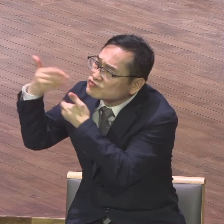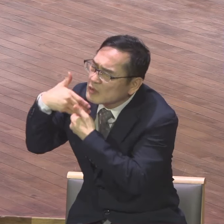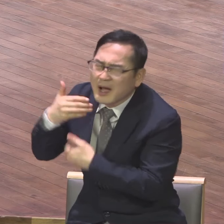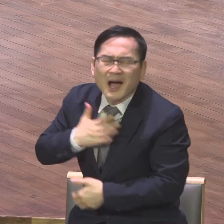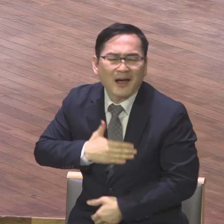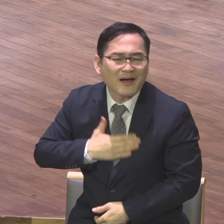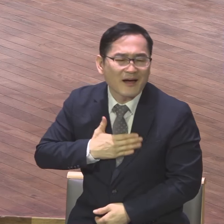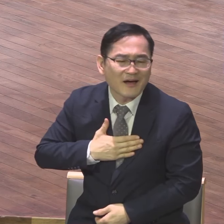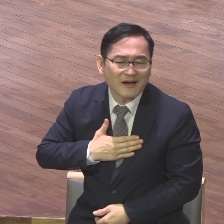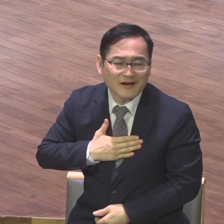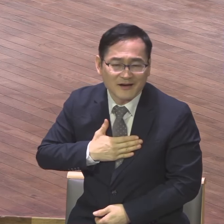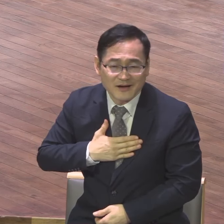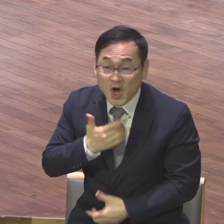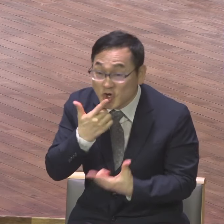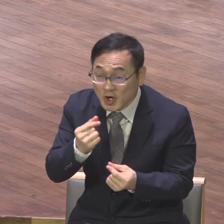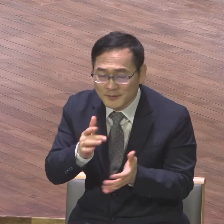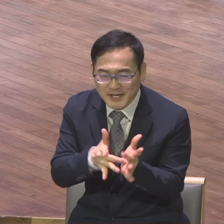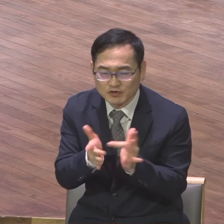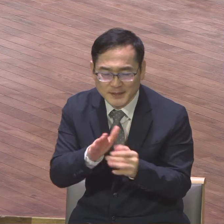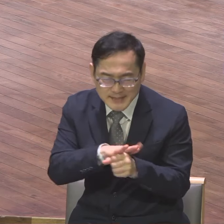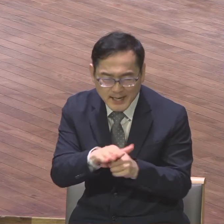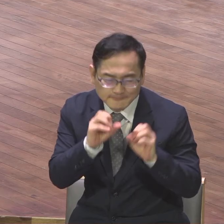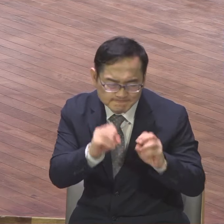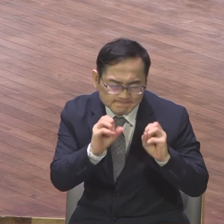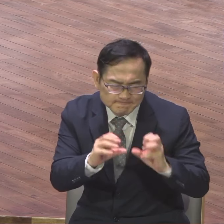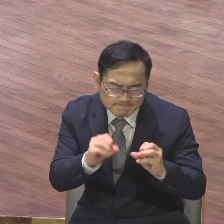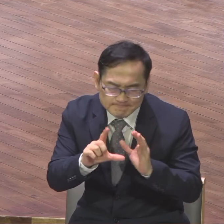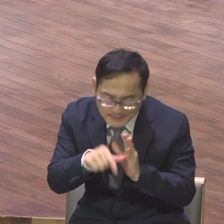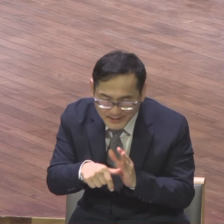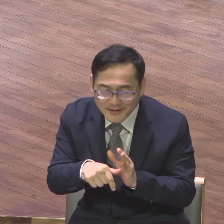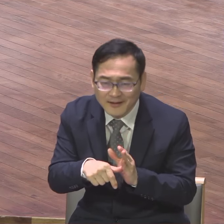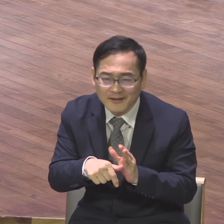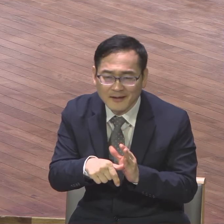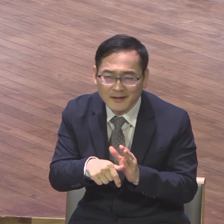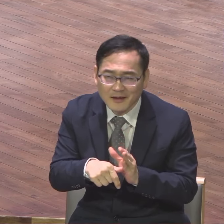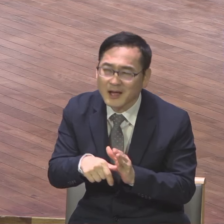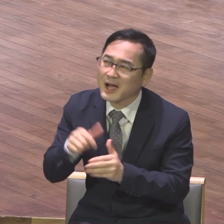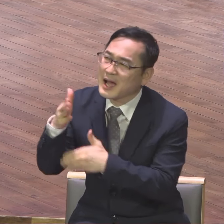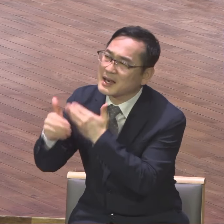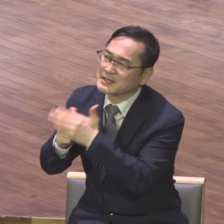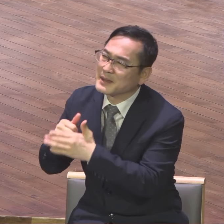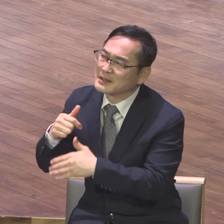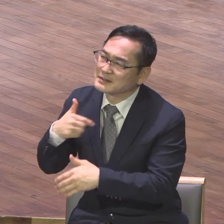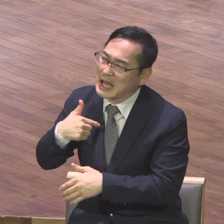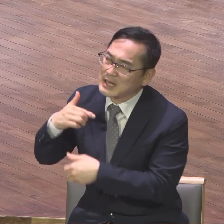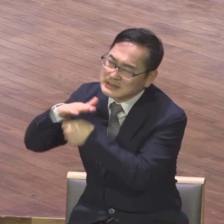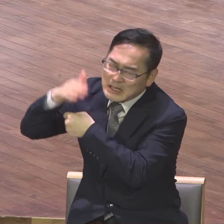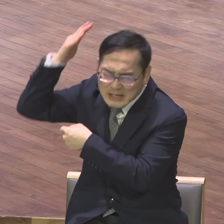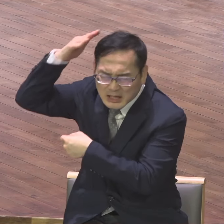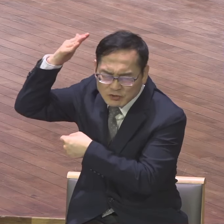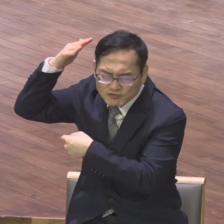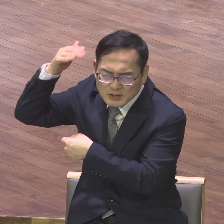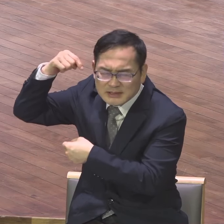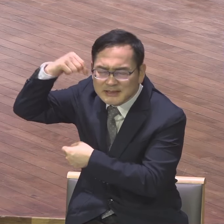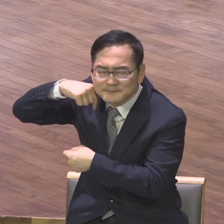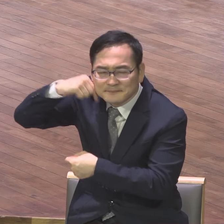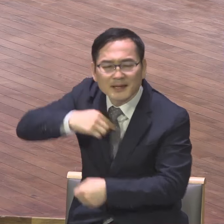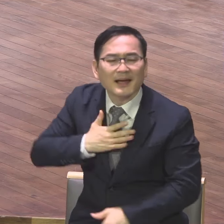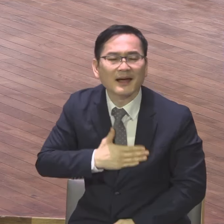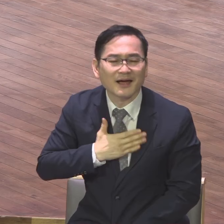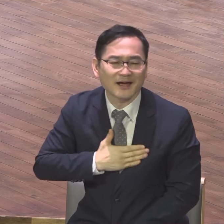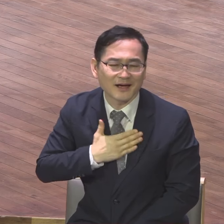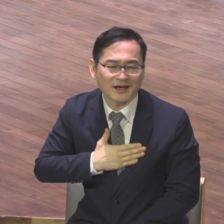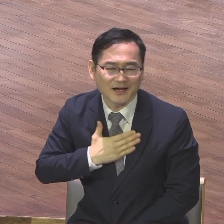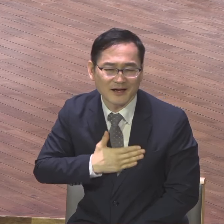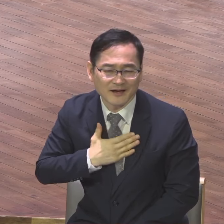사랑을 실천할 때 하나님의 이 심정을 깨달아 더 깊은 교제 속에 들어가는 축복을